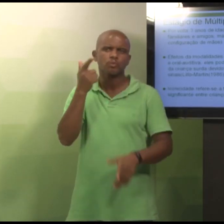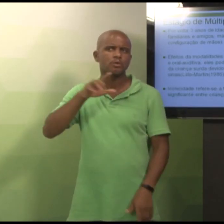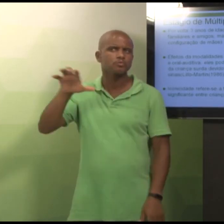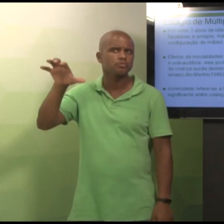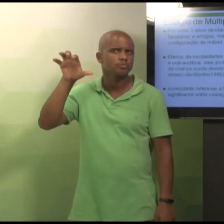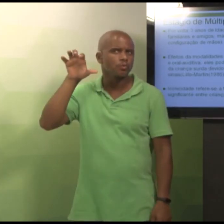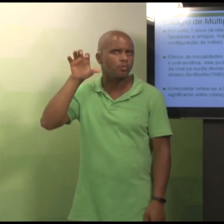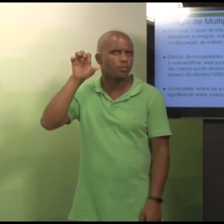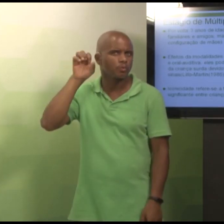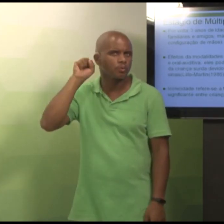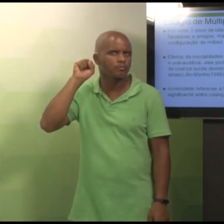anos,